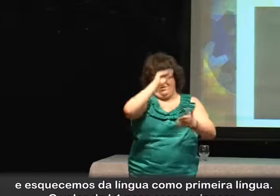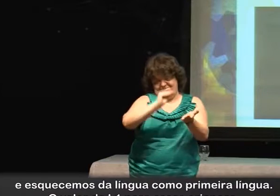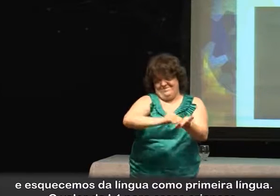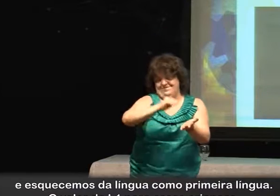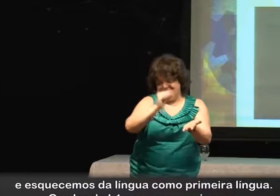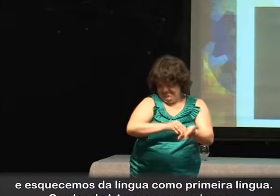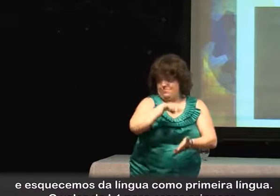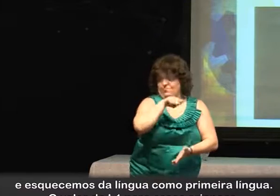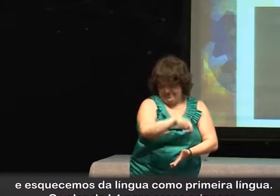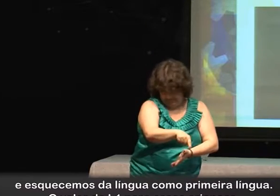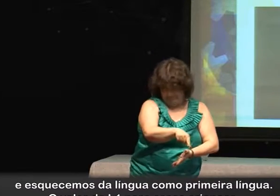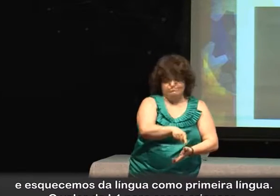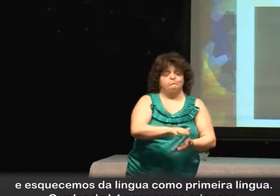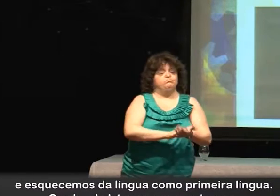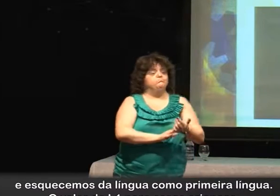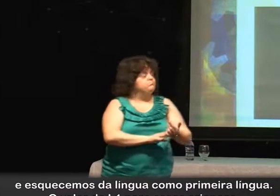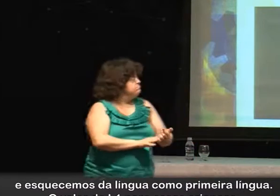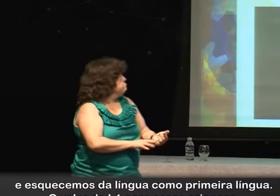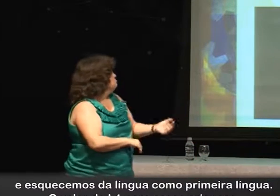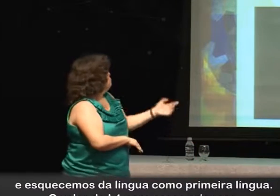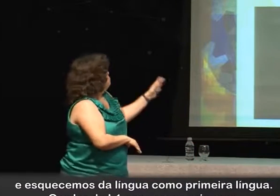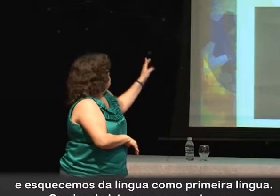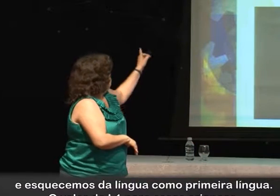o valor da L1 para essas crianças.